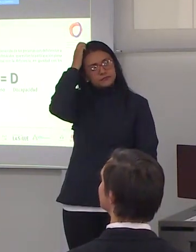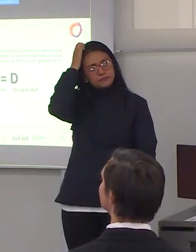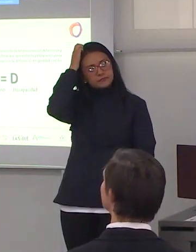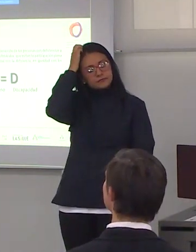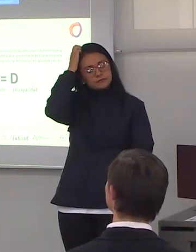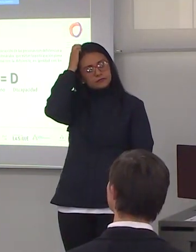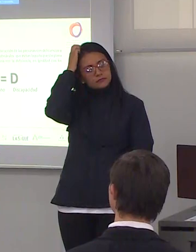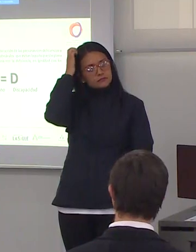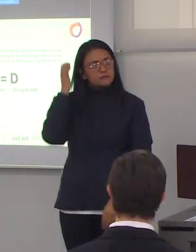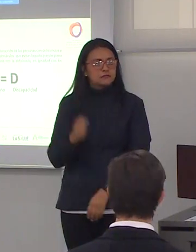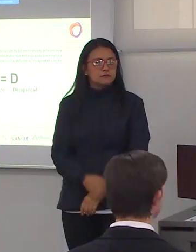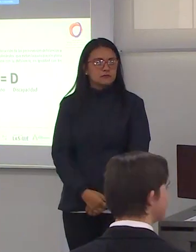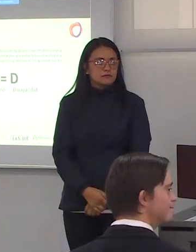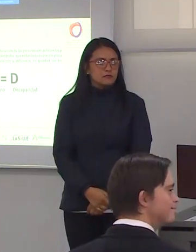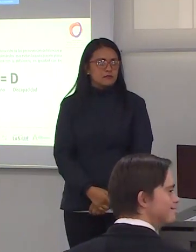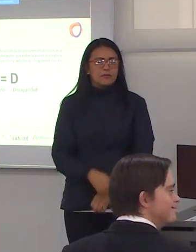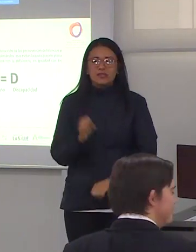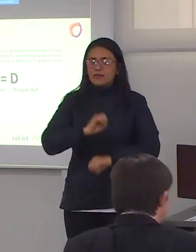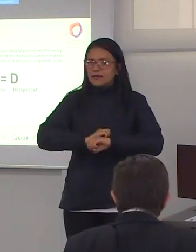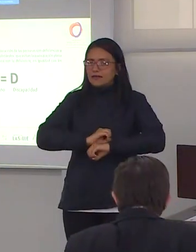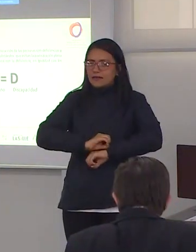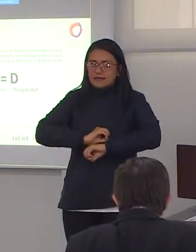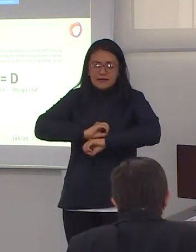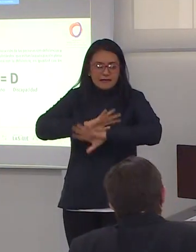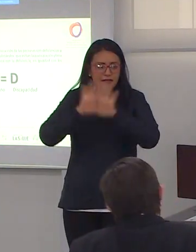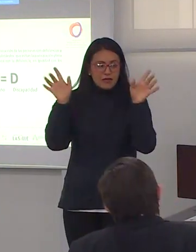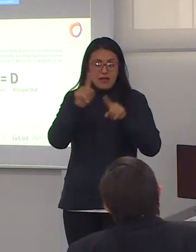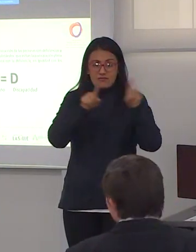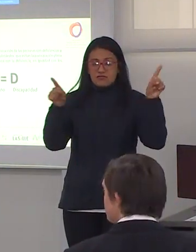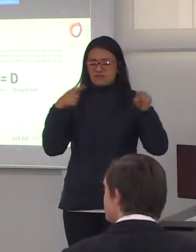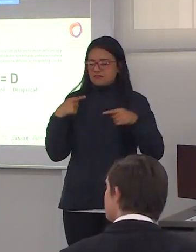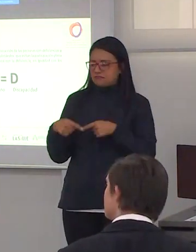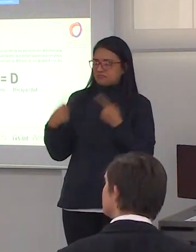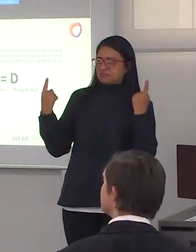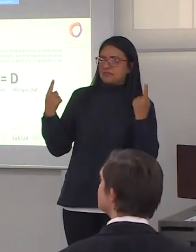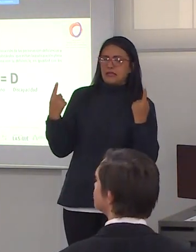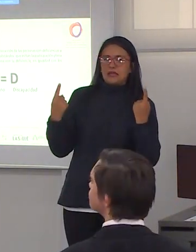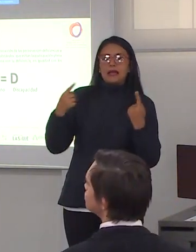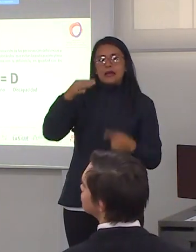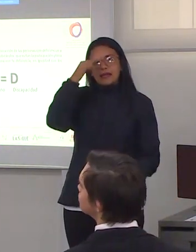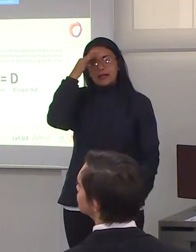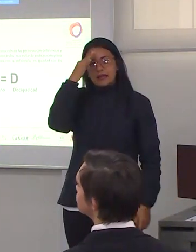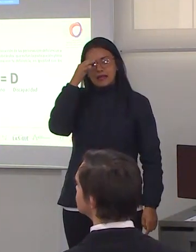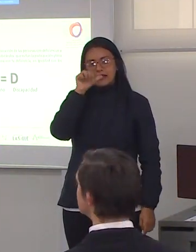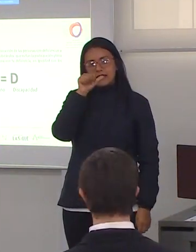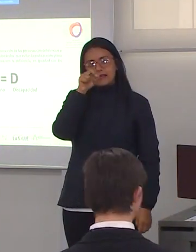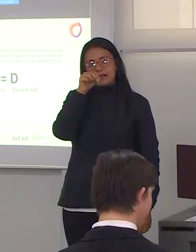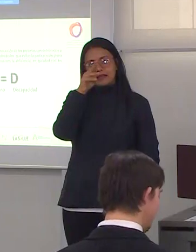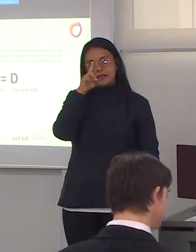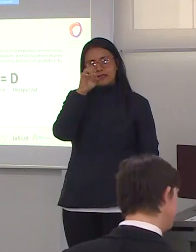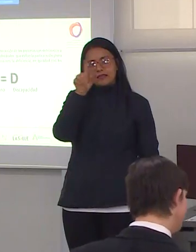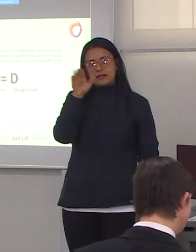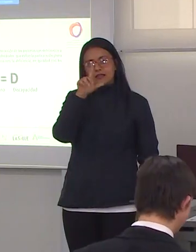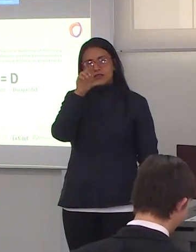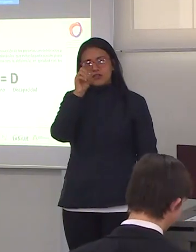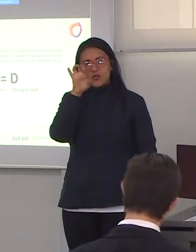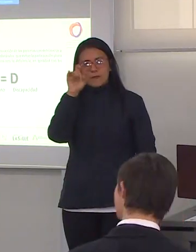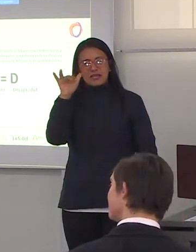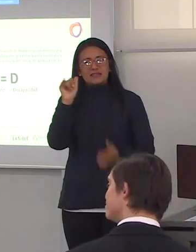clarísimo clarísimo porque es que tenemos un rayón como dice el filósofo Andrés López de la pelota de letras